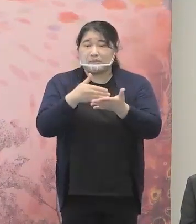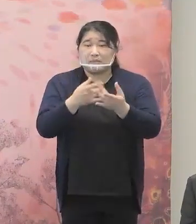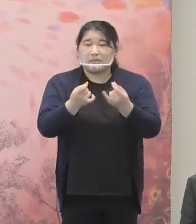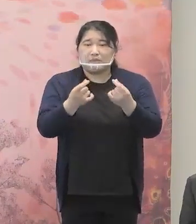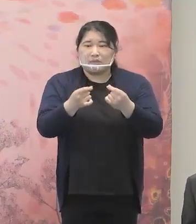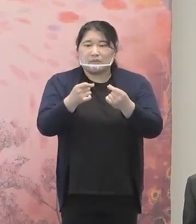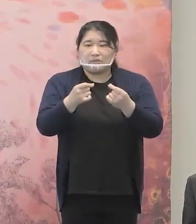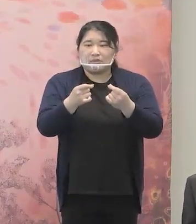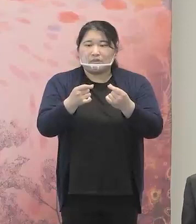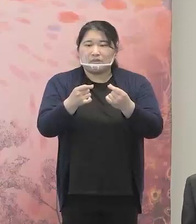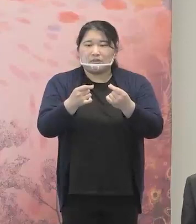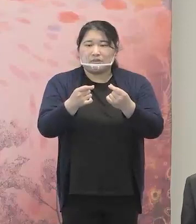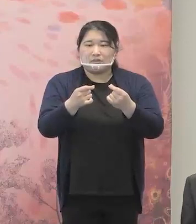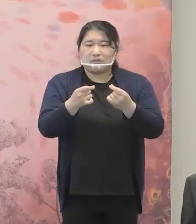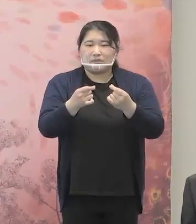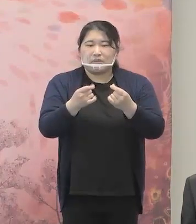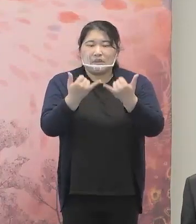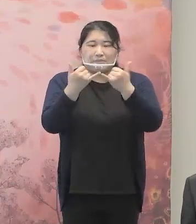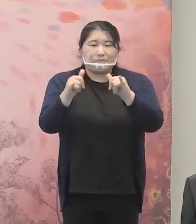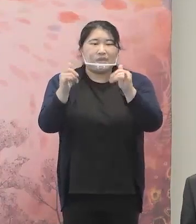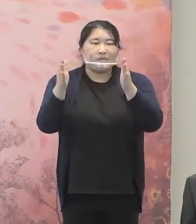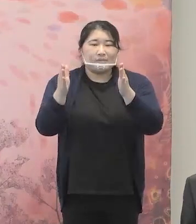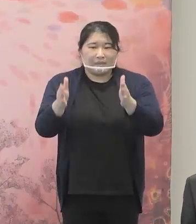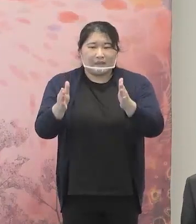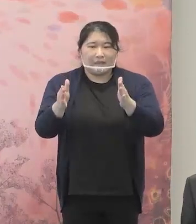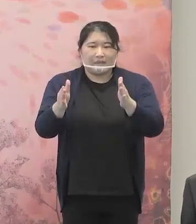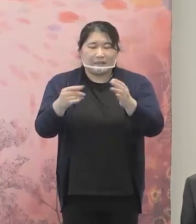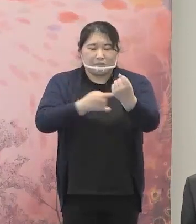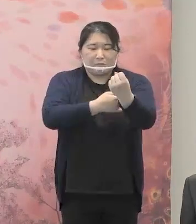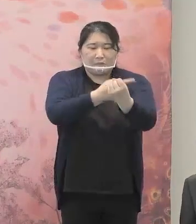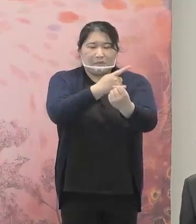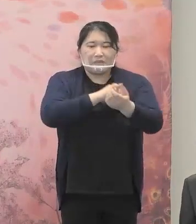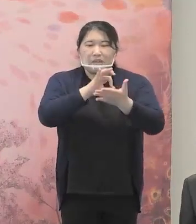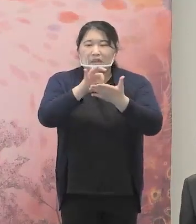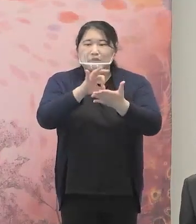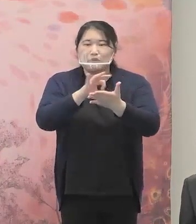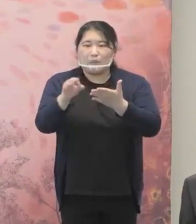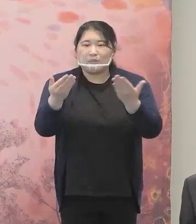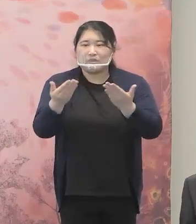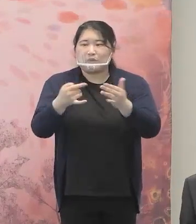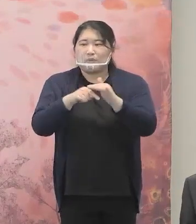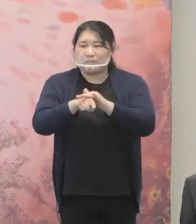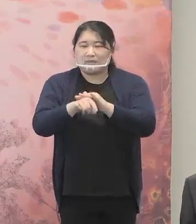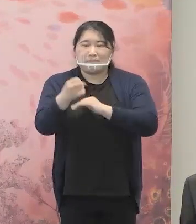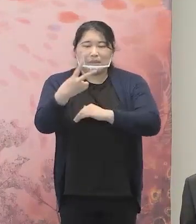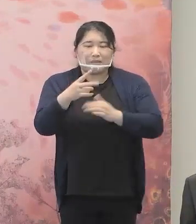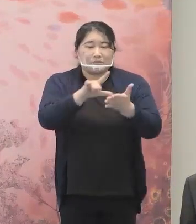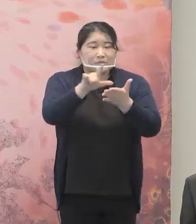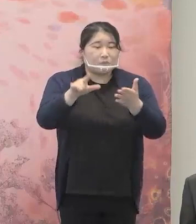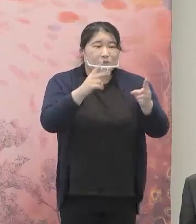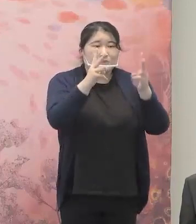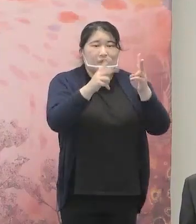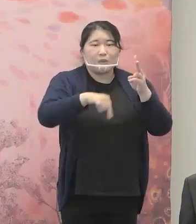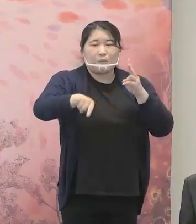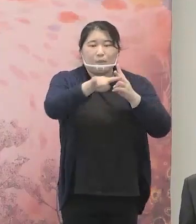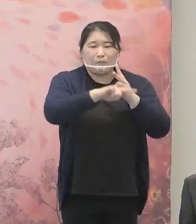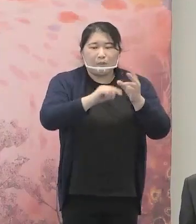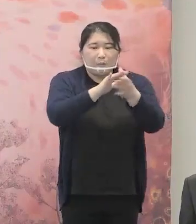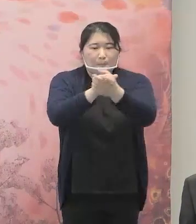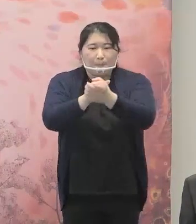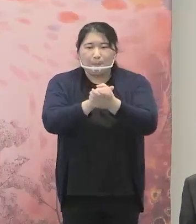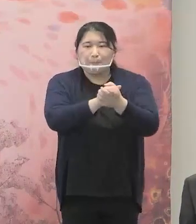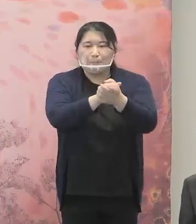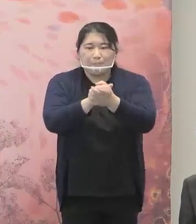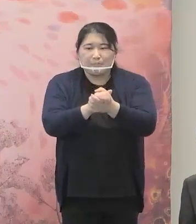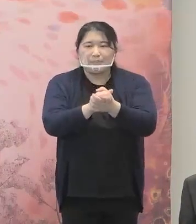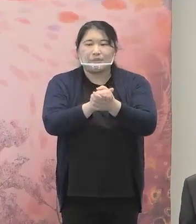この事業パーク PFI、民間活力活用型の事業になっています。また地元企業さんの、コラボレーションを得てのいわゆる